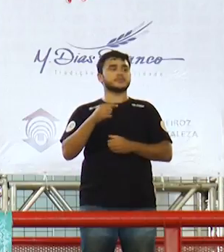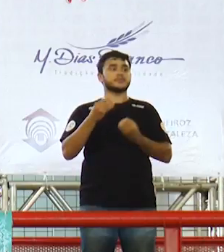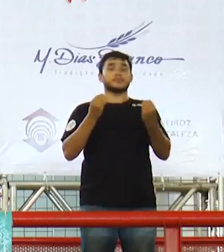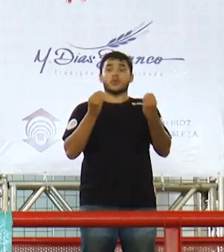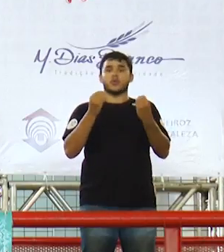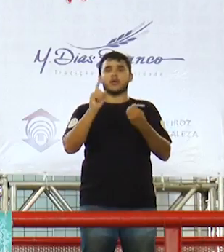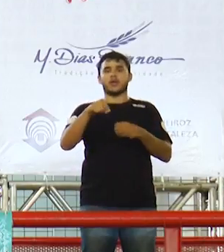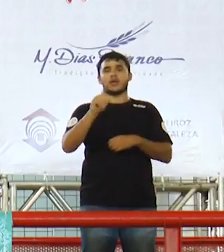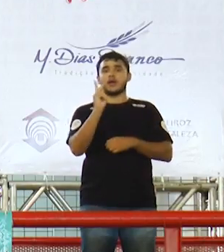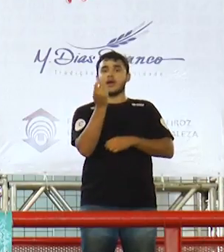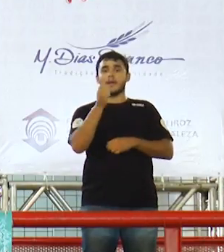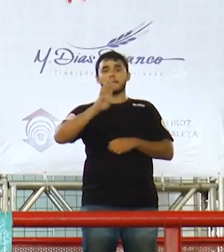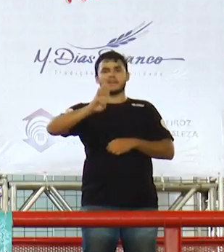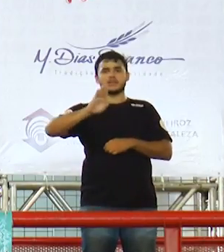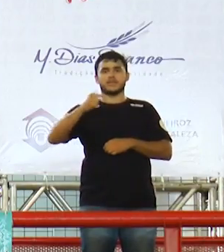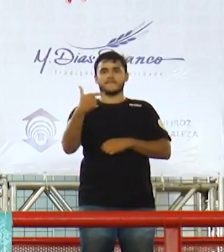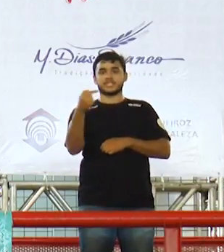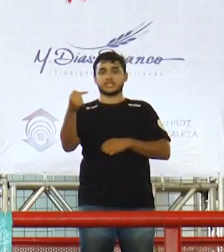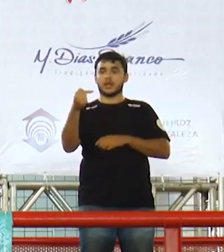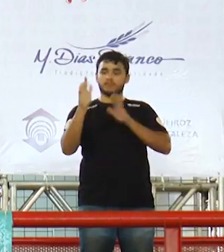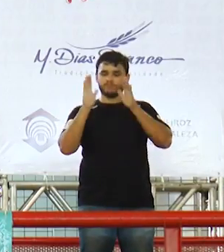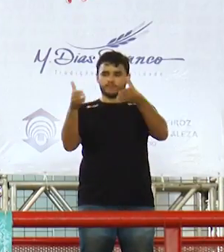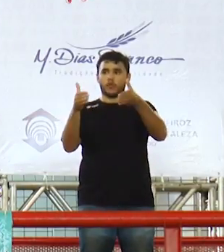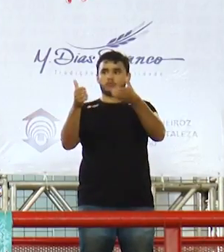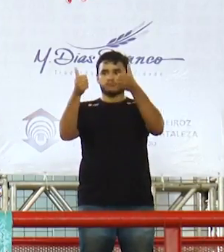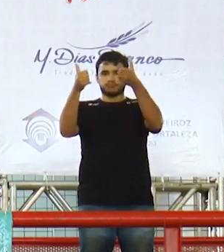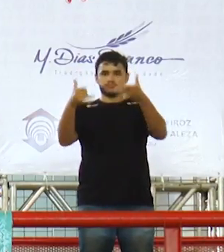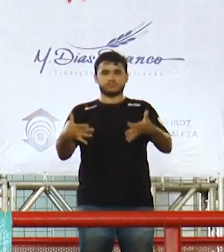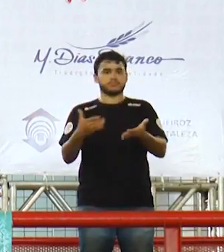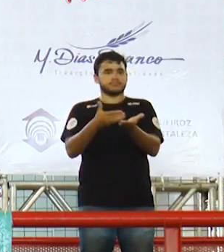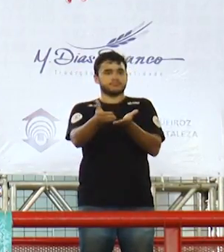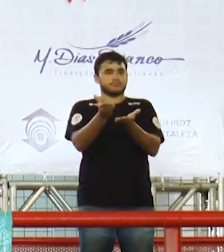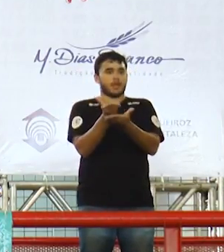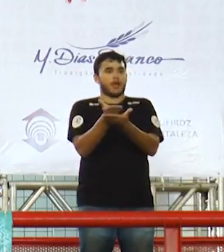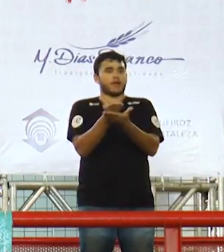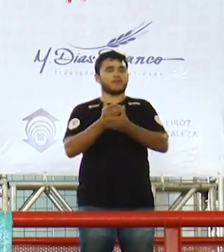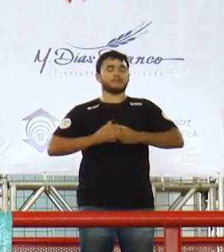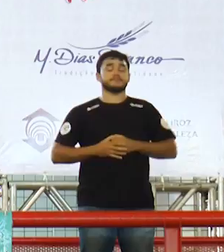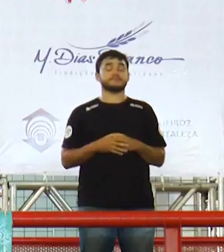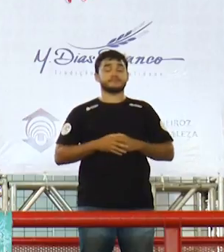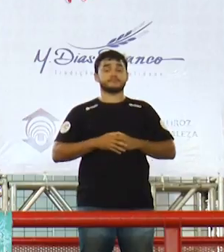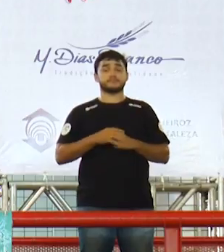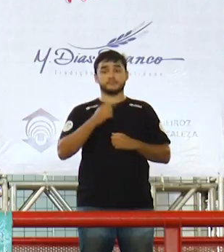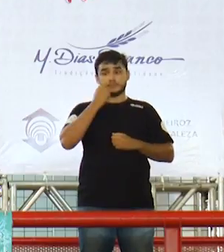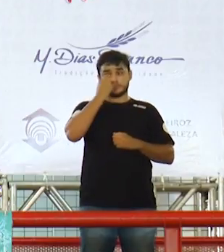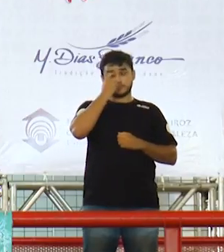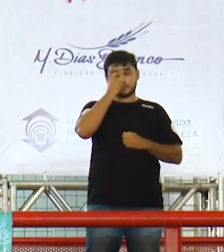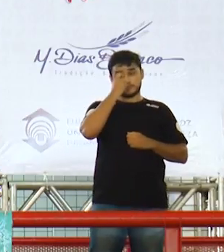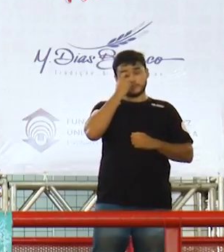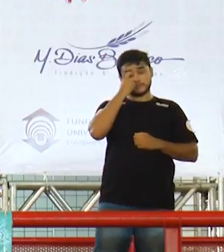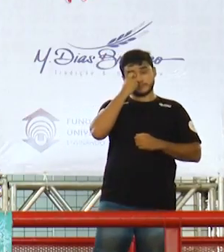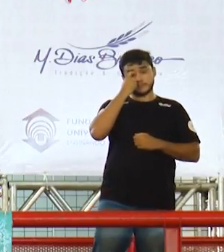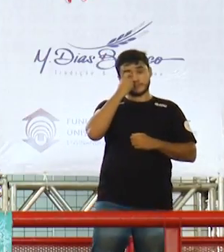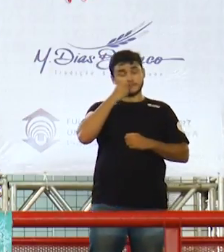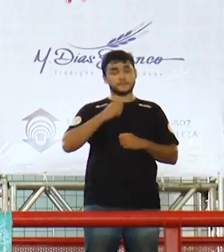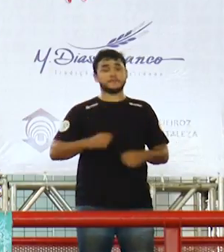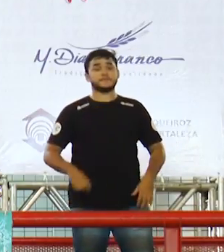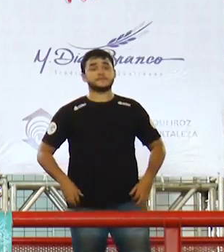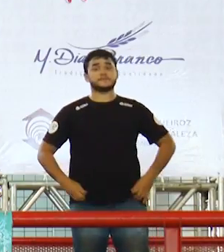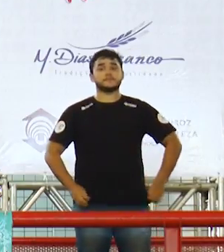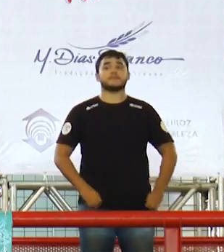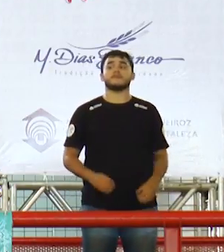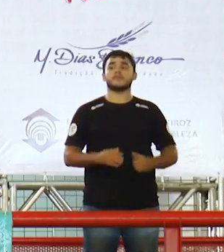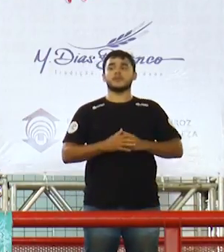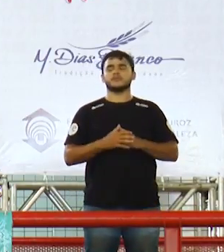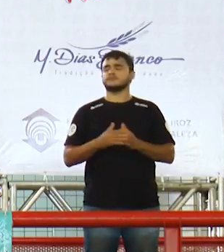27 que nós vamos caminhar hoje. Muito bem. Para começar aqui, os nossos primeiros passos